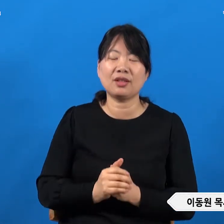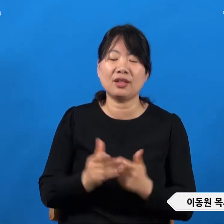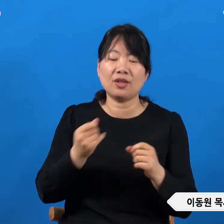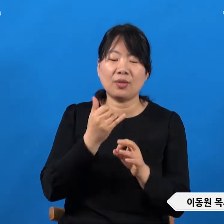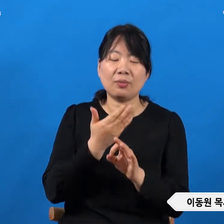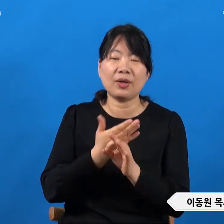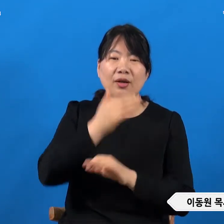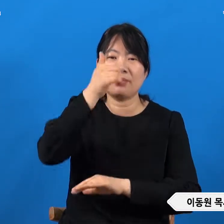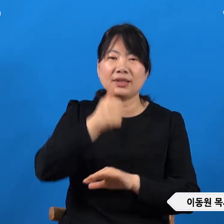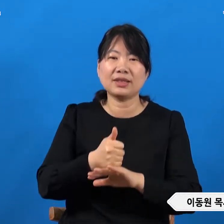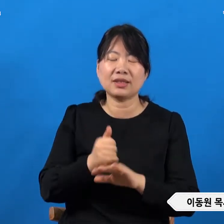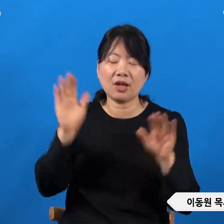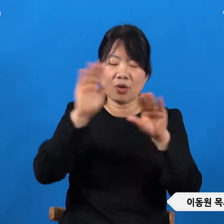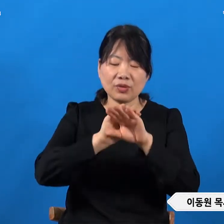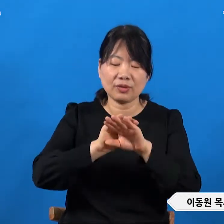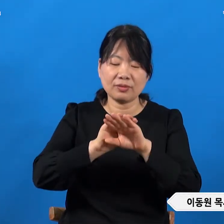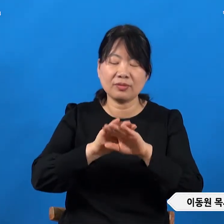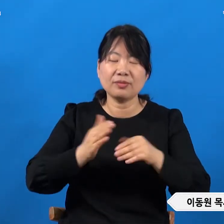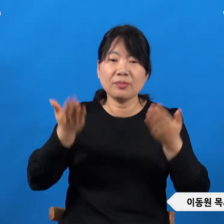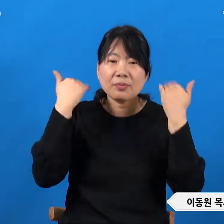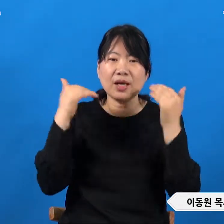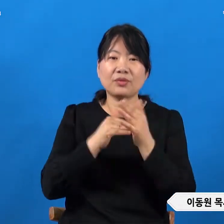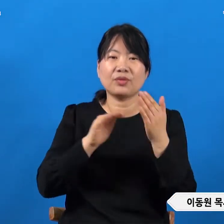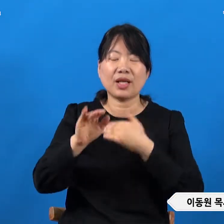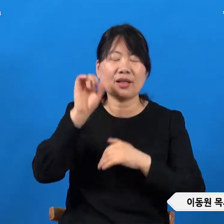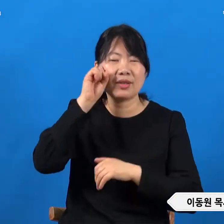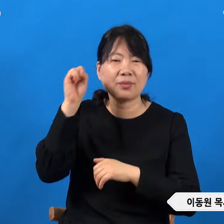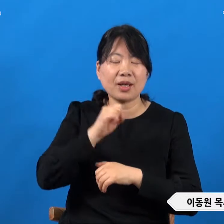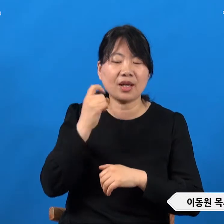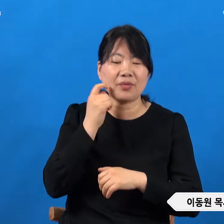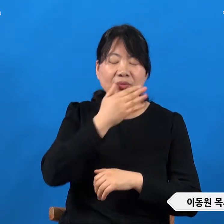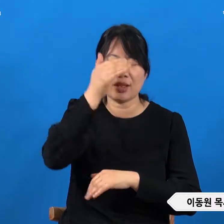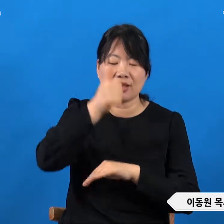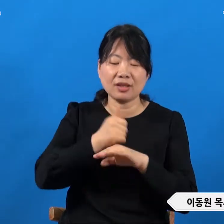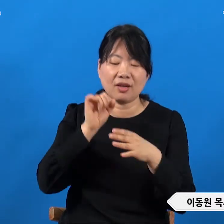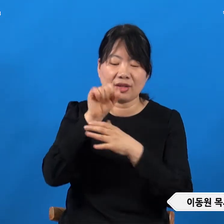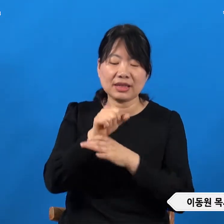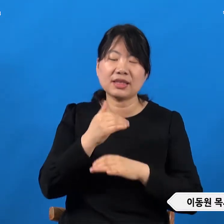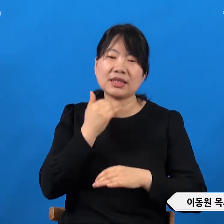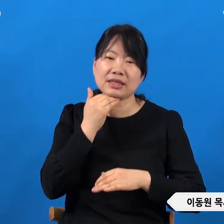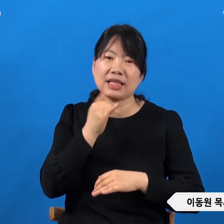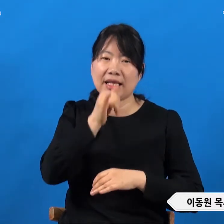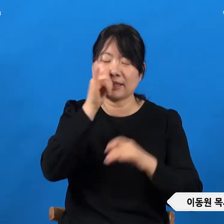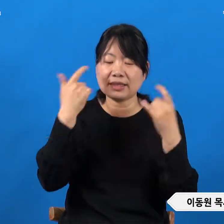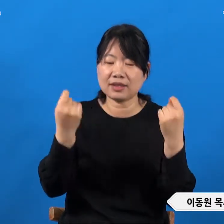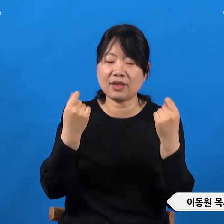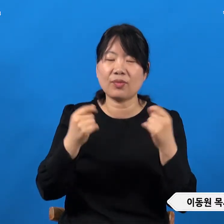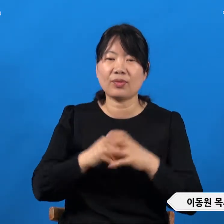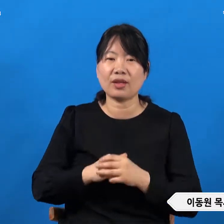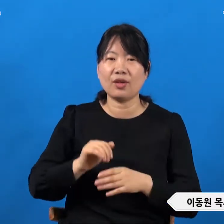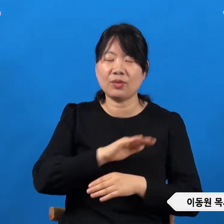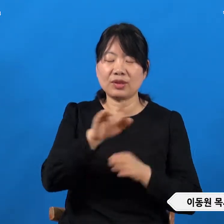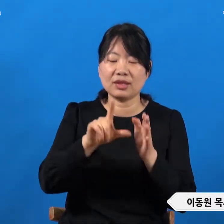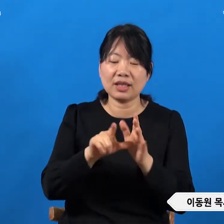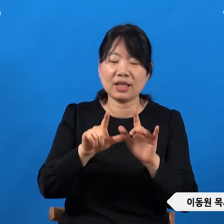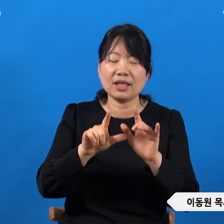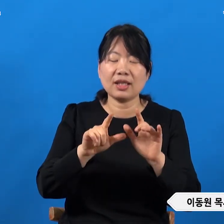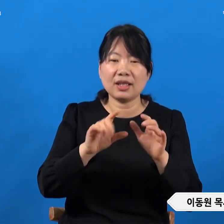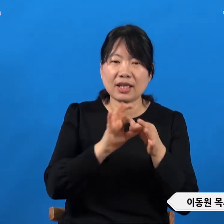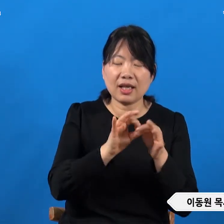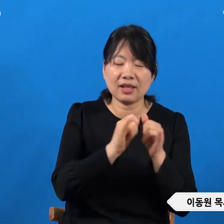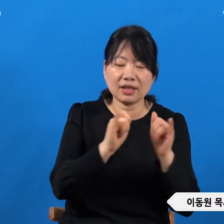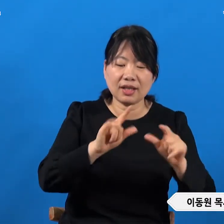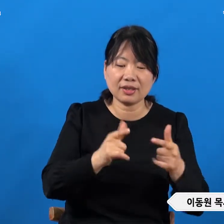그러면 마침내 이 어두운 밤이 지나가 새벽에 아름다운 결실이 기다리고 있을 것입니다. 우리 세대가 아니면